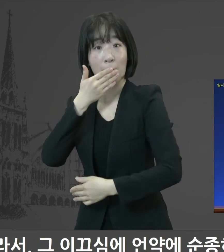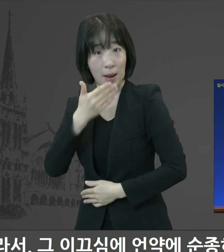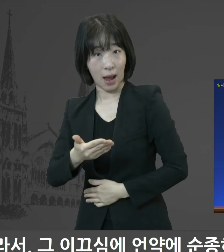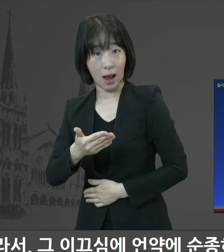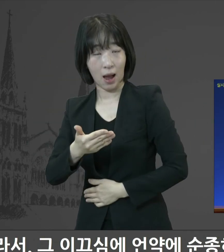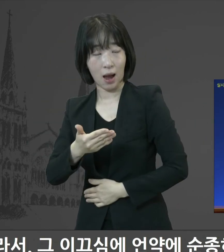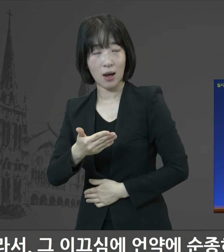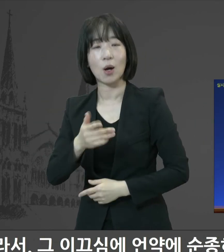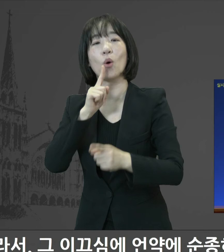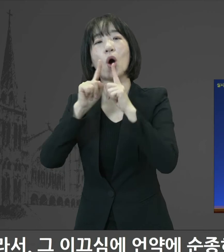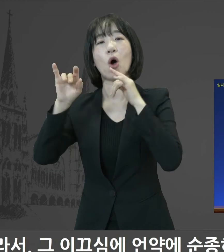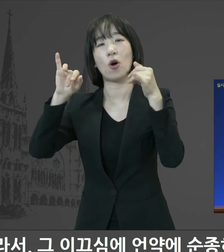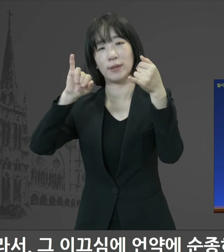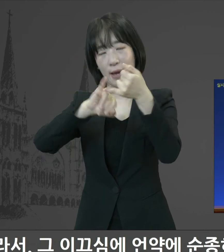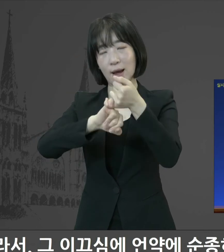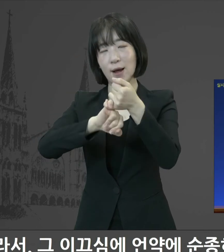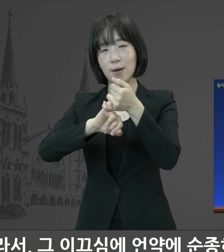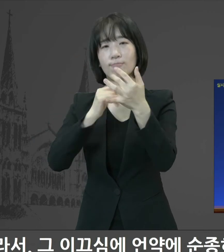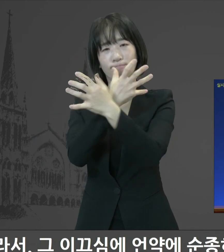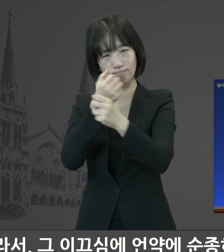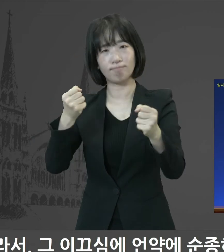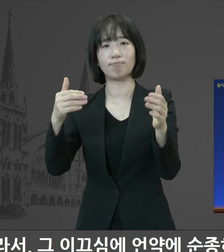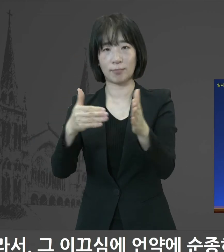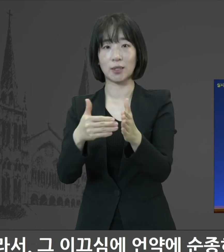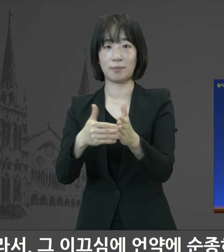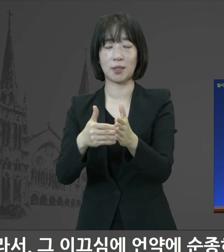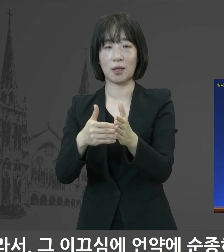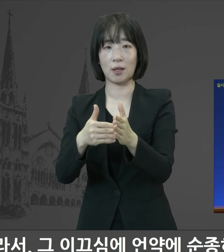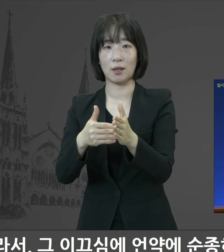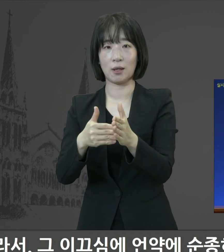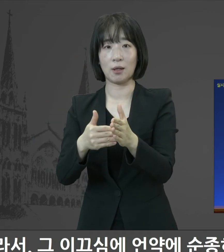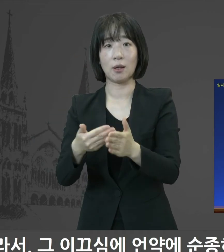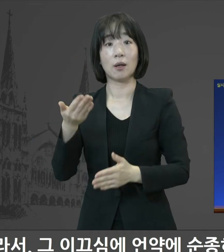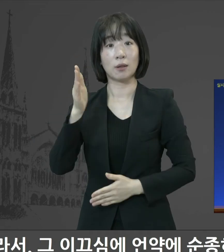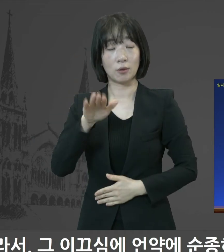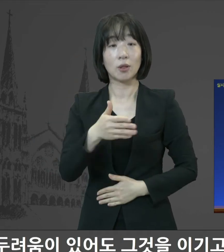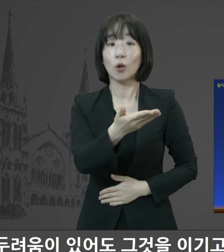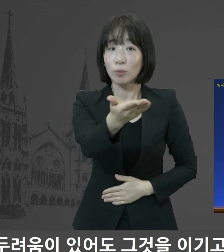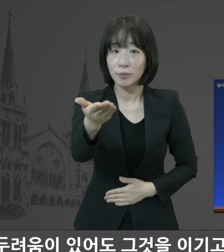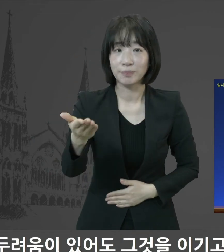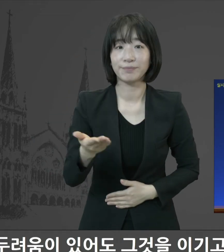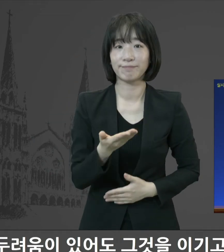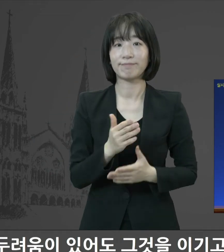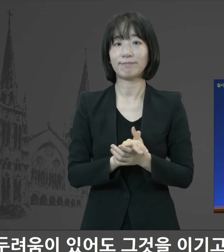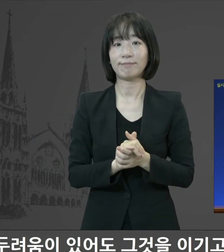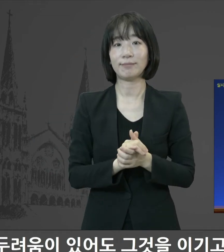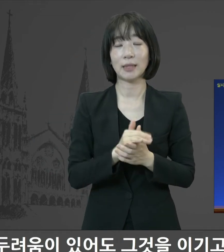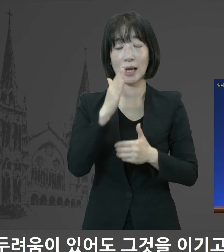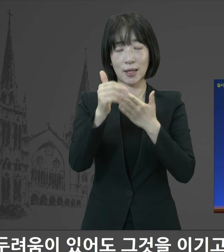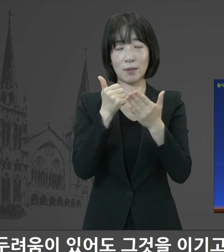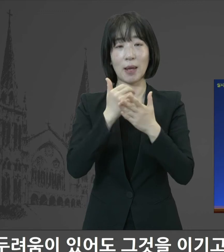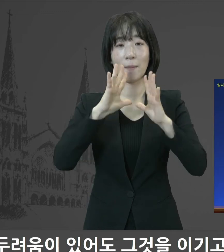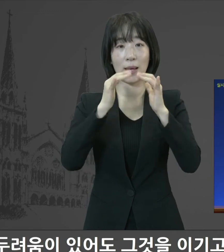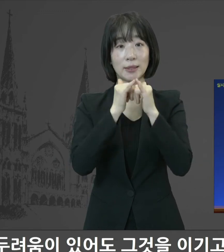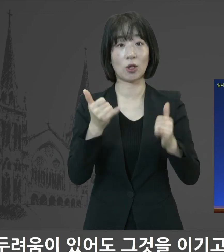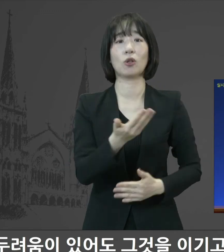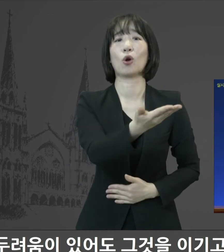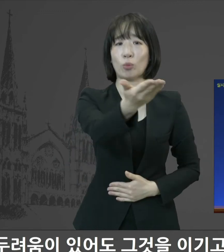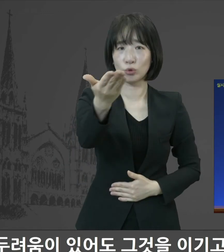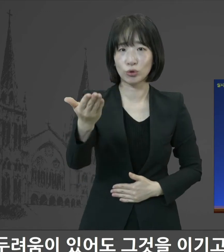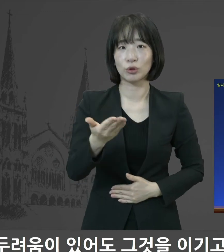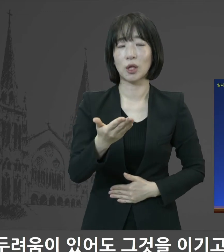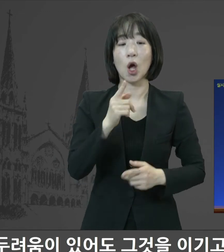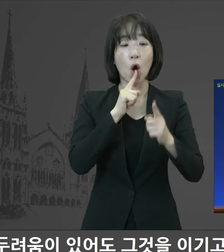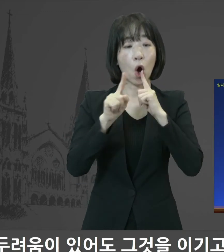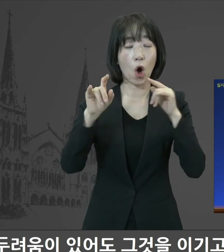언약을 주셨다는 사실입니다. 여러분, 여기서 온 충현의 가족들, 하나님의 백성들, 언약을 붙들고 이